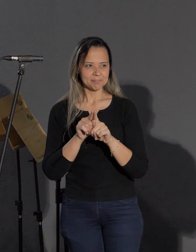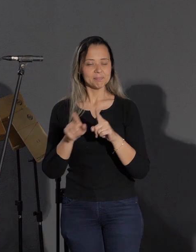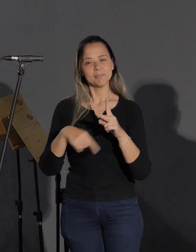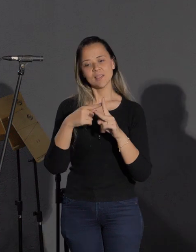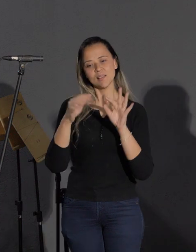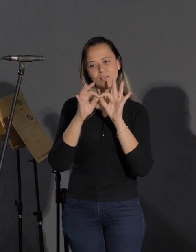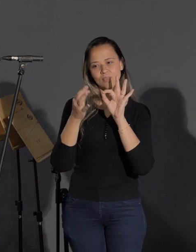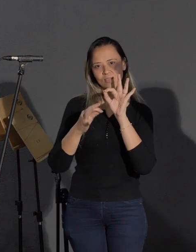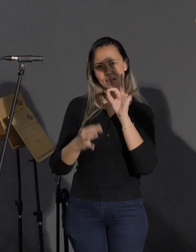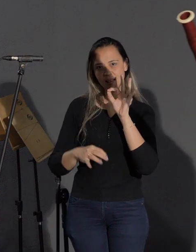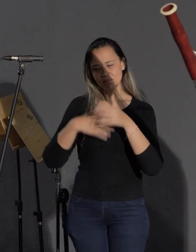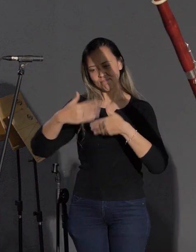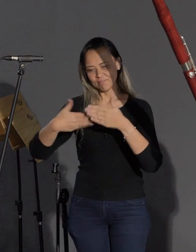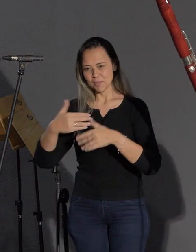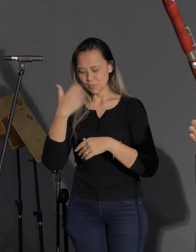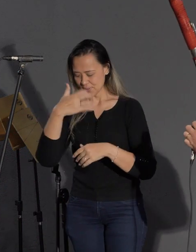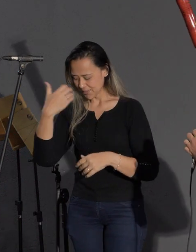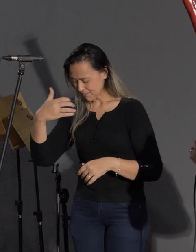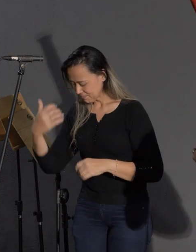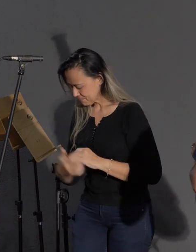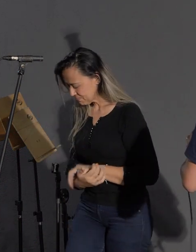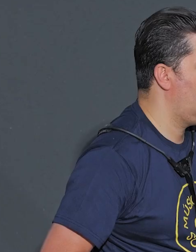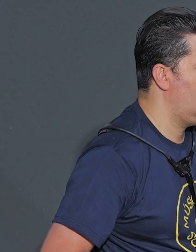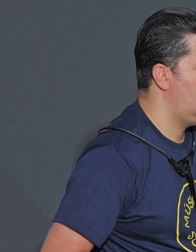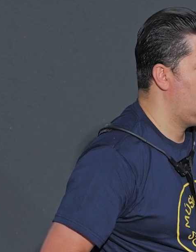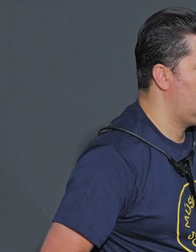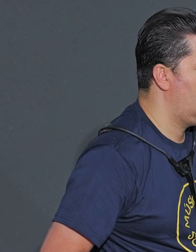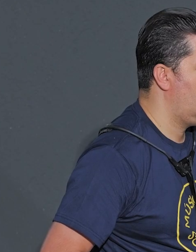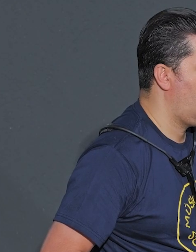vou falando no decorrer das músicas.